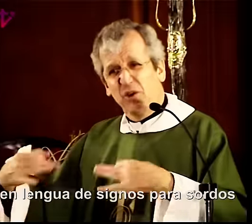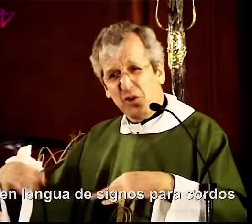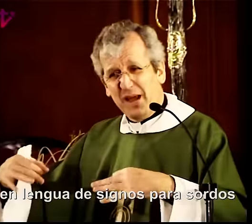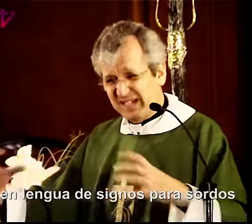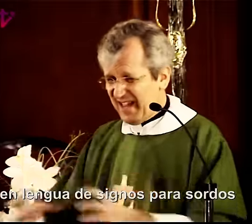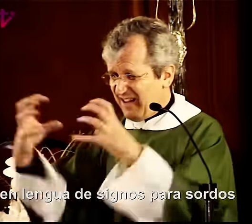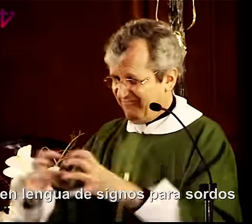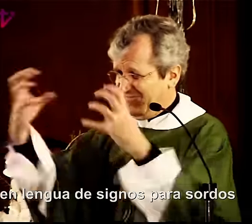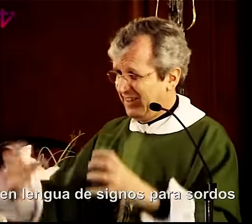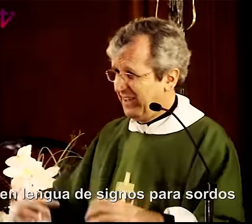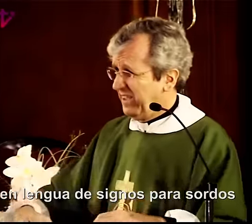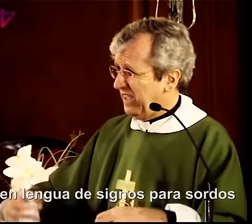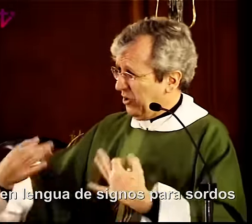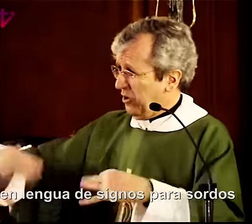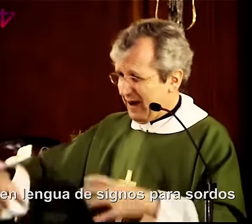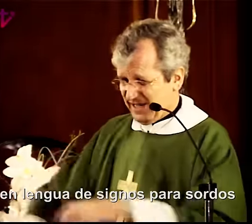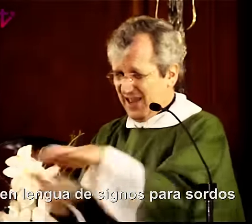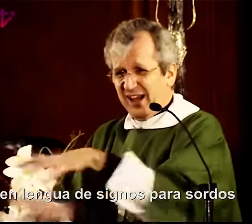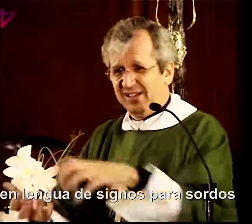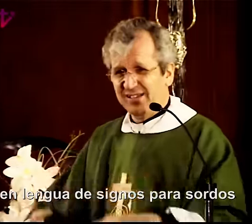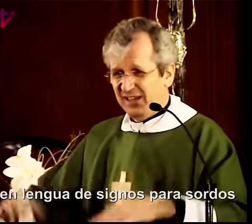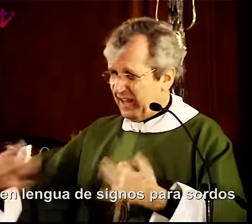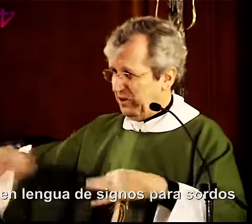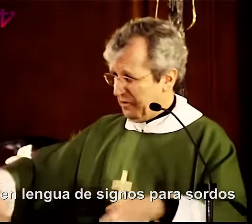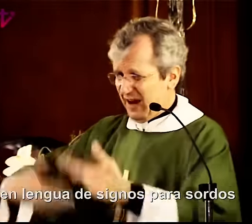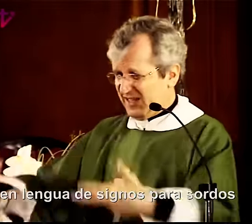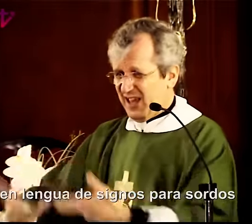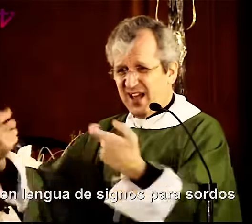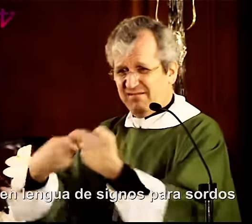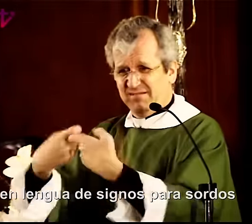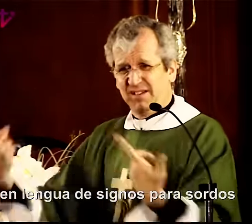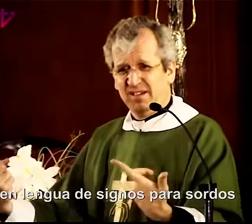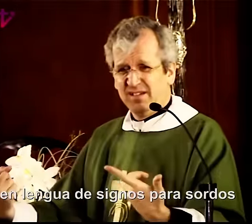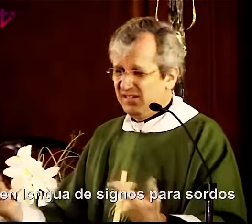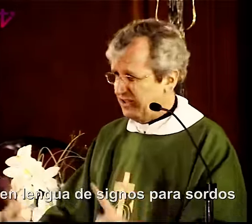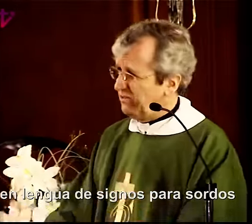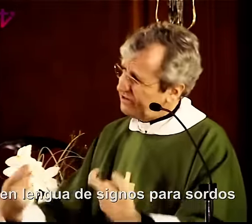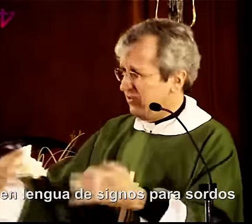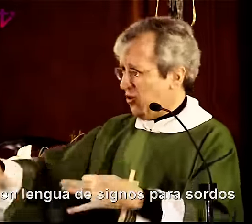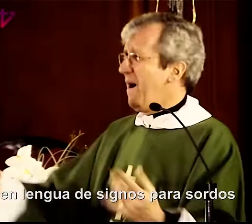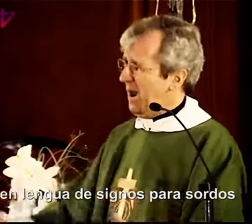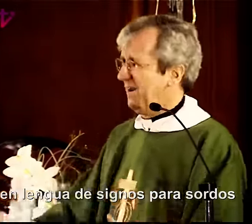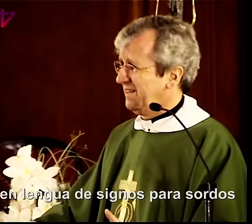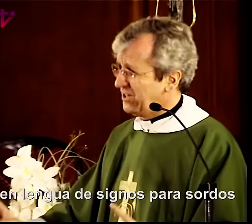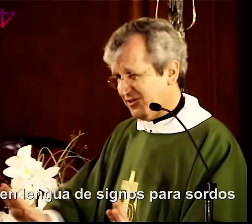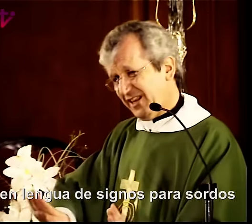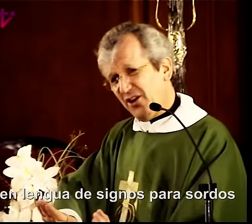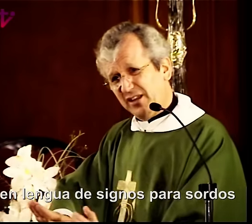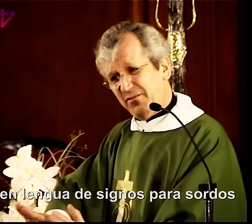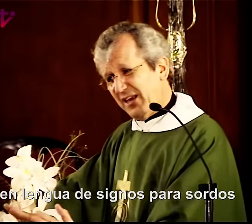normal sea, y que lo normal sea, y que lo normal sea. Eso no es lo normal, eso sería lo que deberíamos